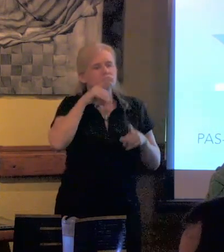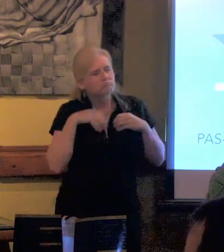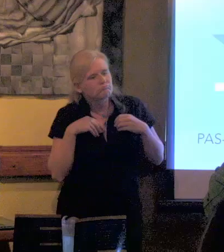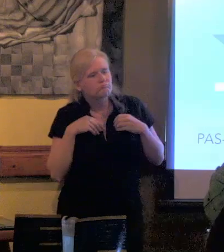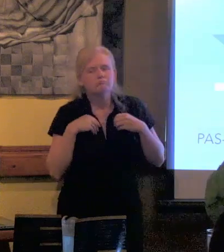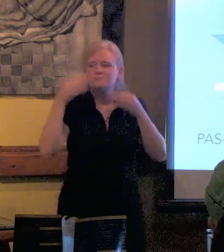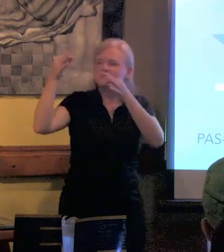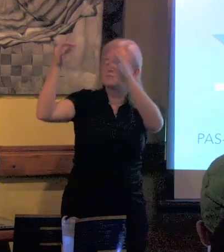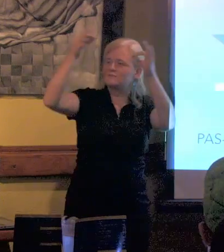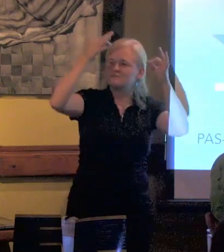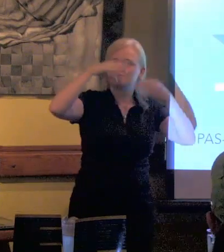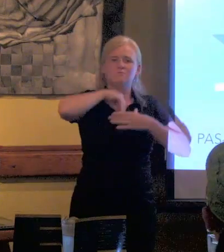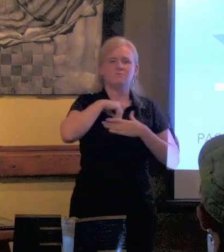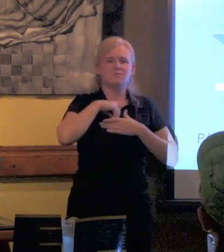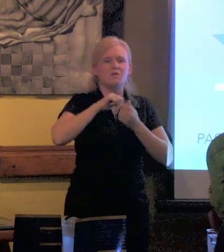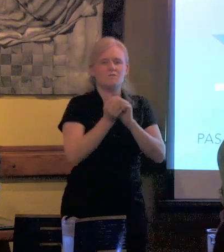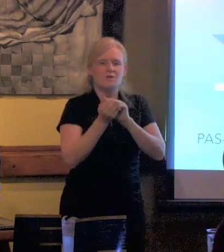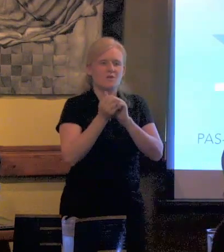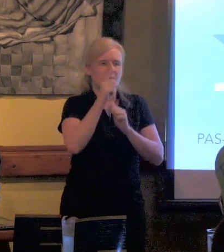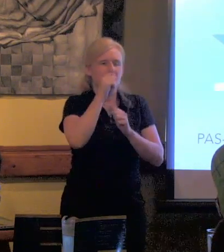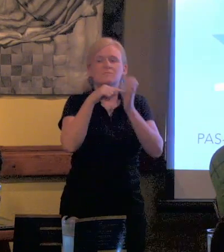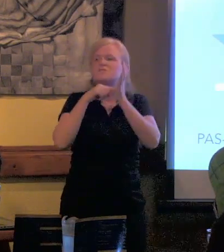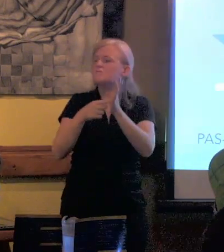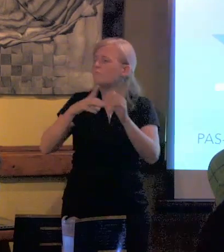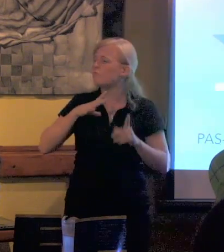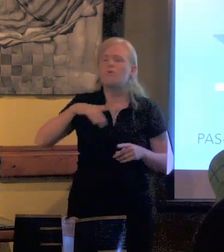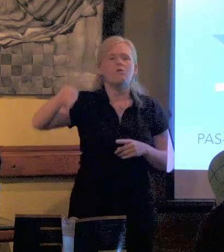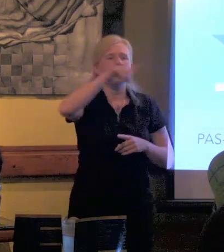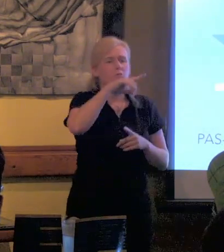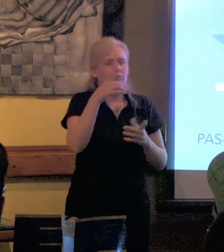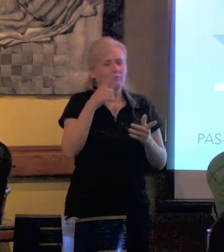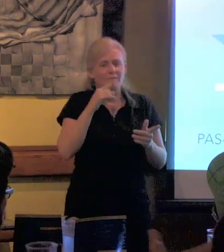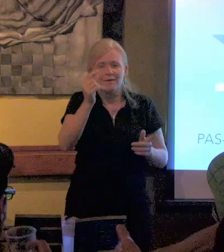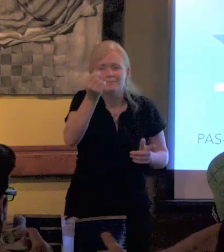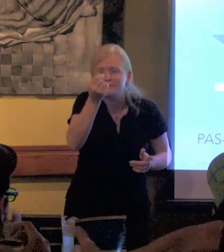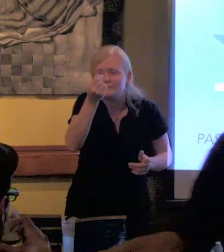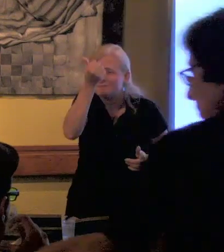parce que justement, il y a plusieurs personnes qui autour d'elle vont décider pour cette personne-là.